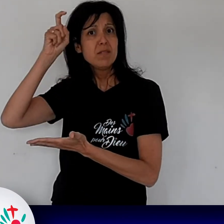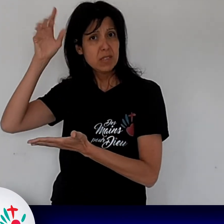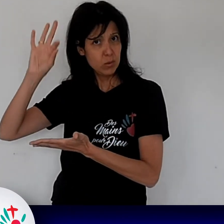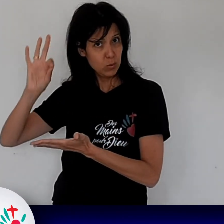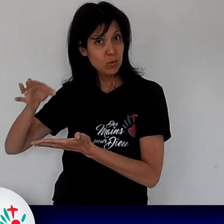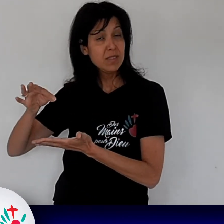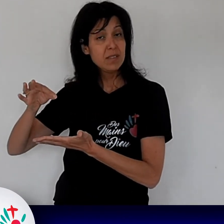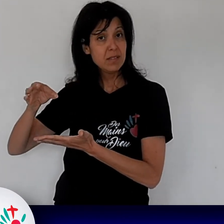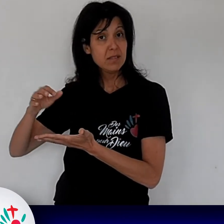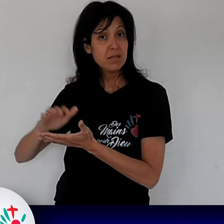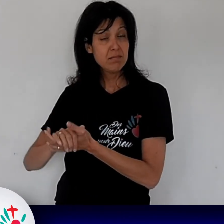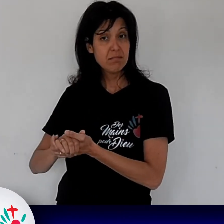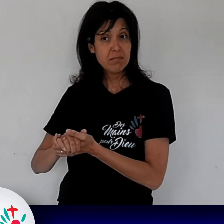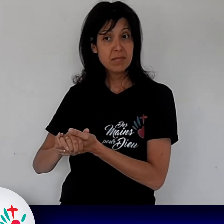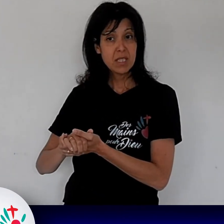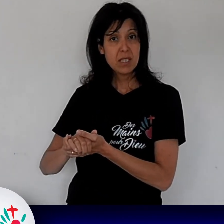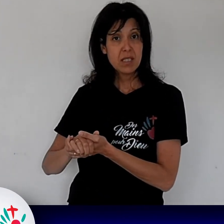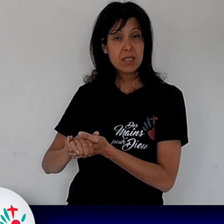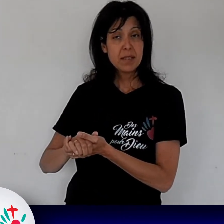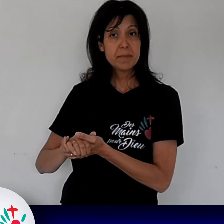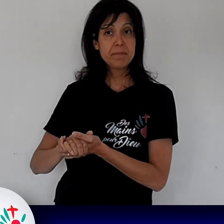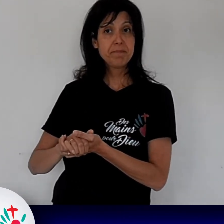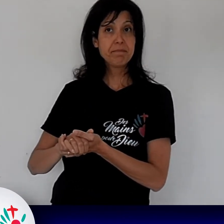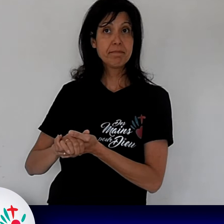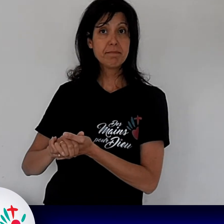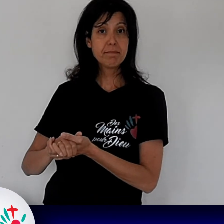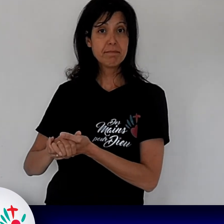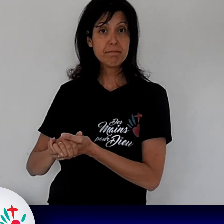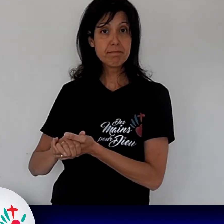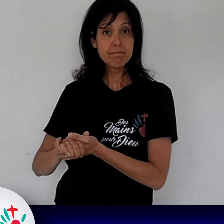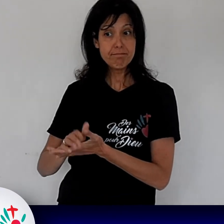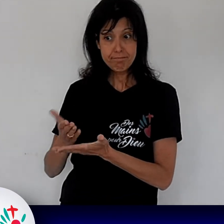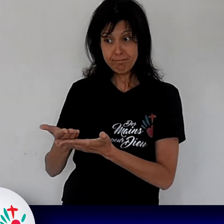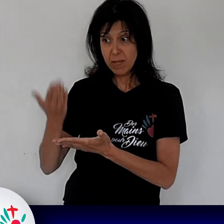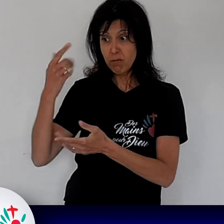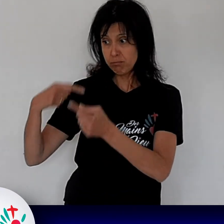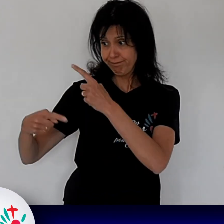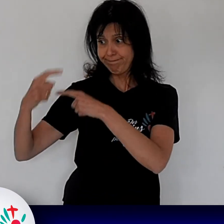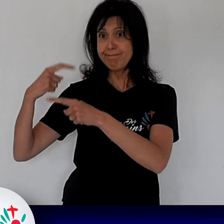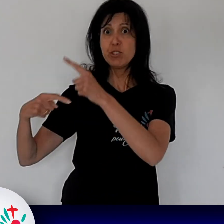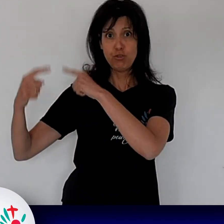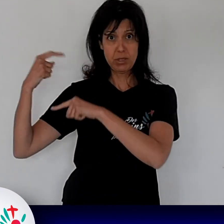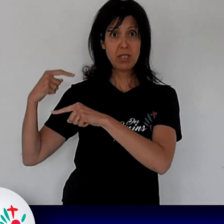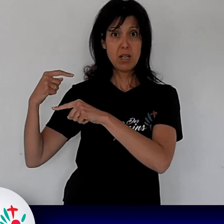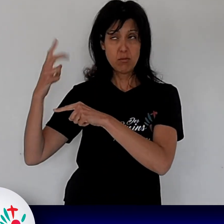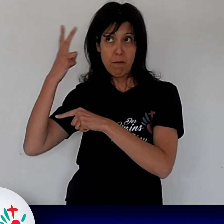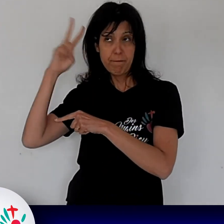leur génération, dans le moment de leur vie.